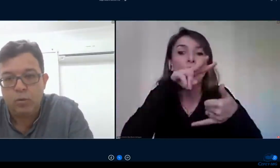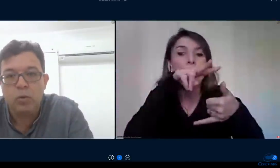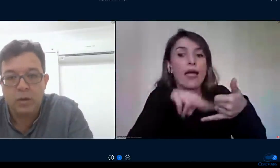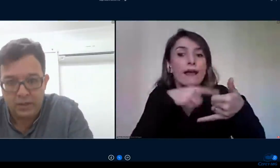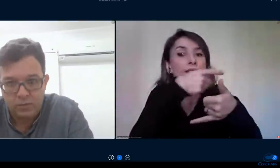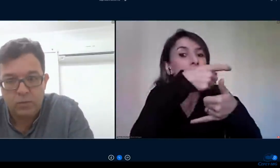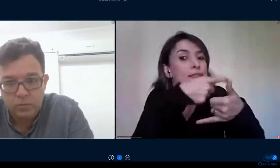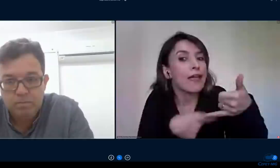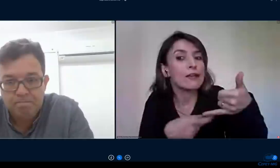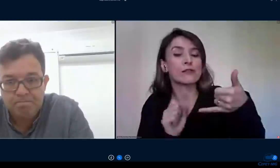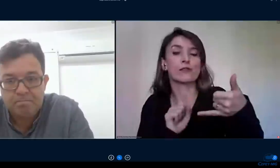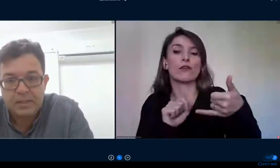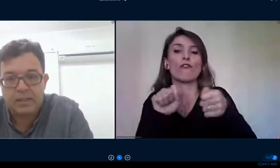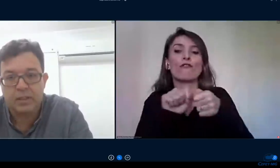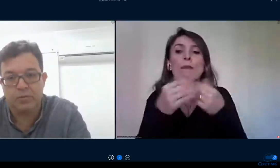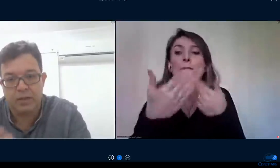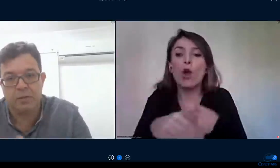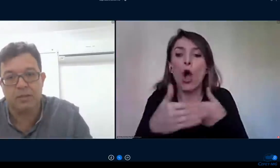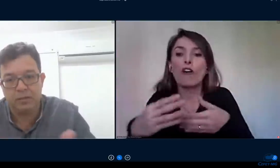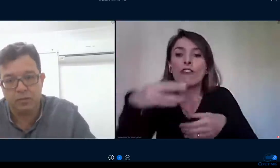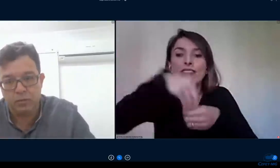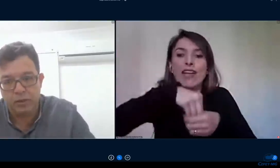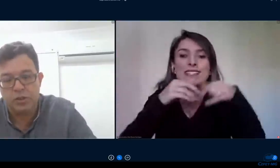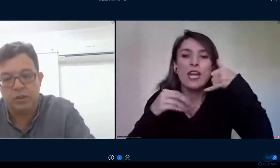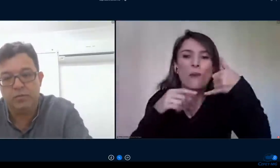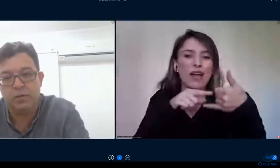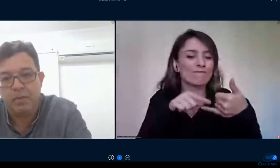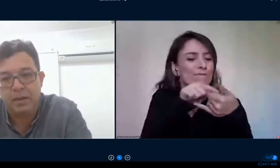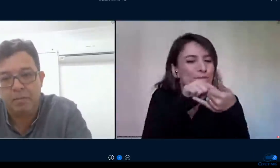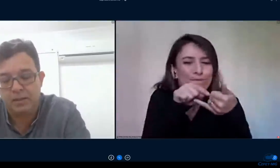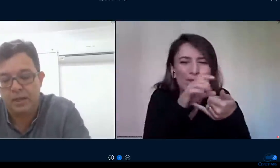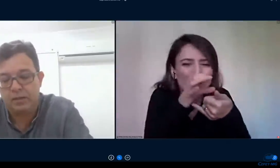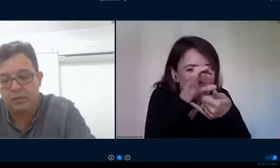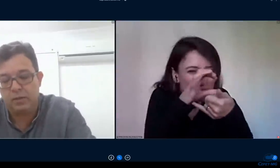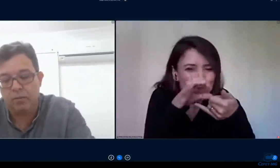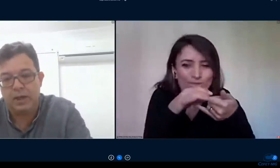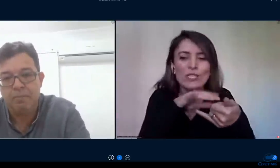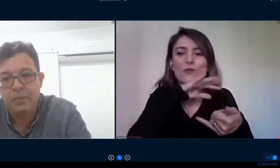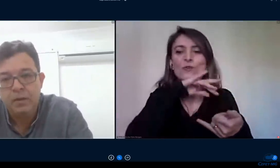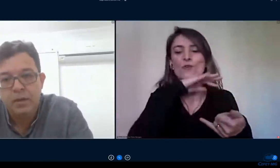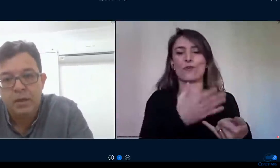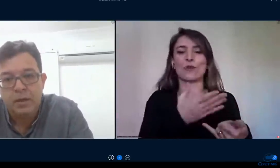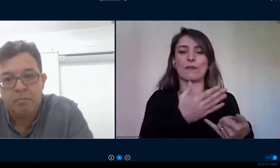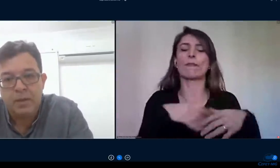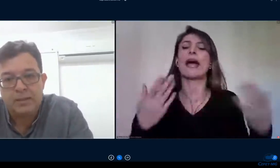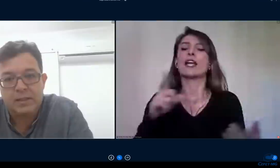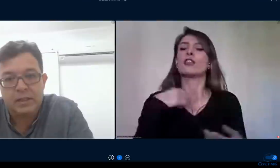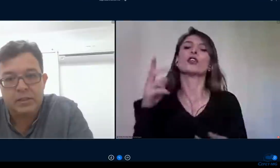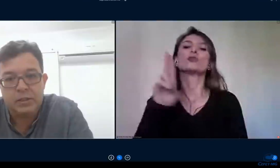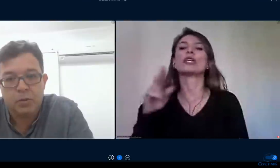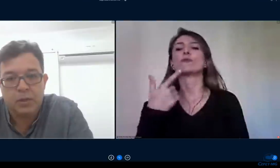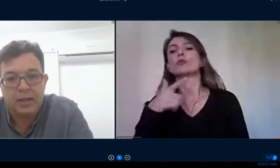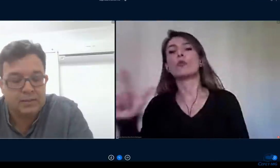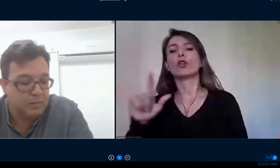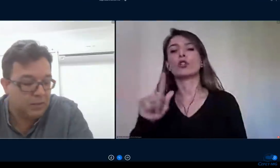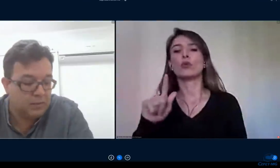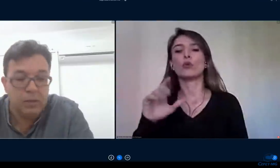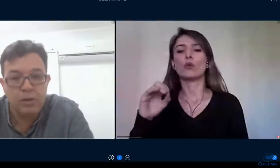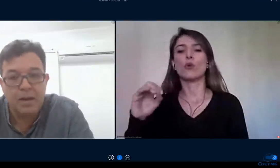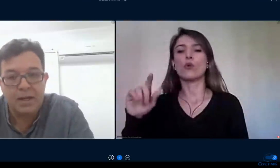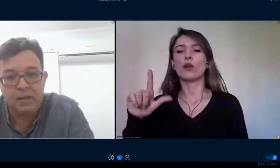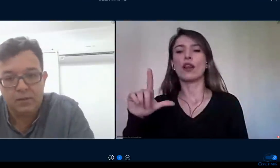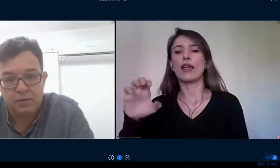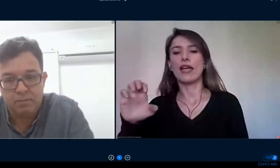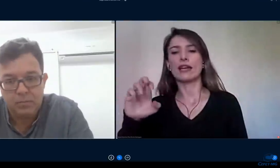o Google Classroom né que é uma ferramenta mais intuitiva para a tela de celular mas que a gente procurasse também